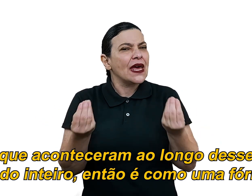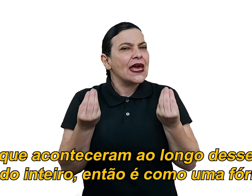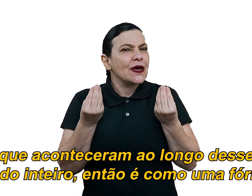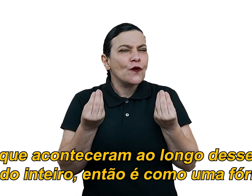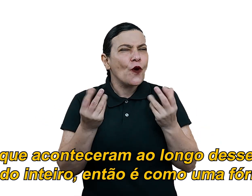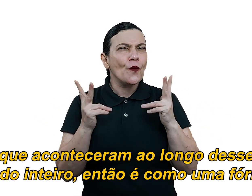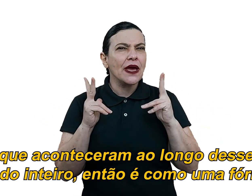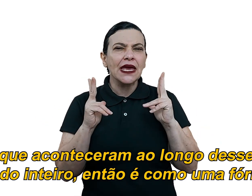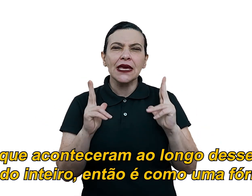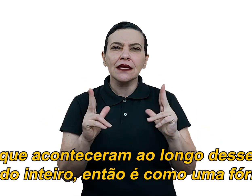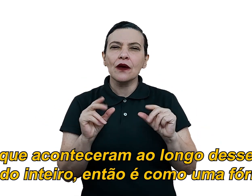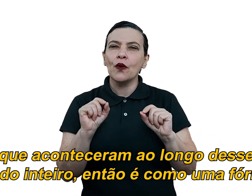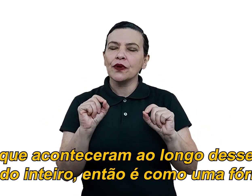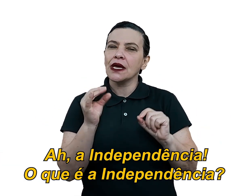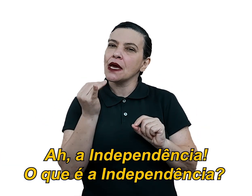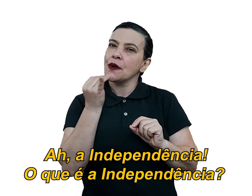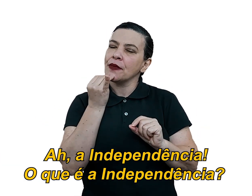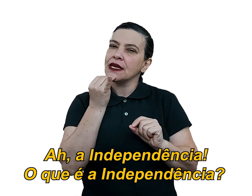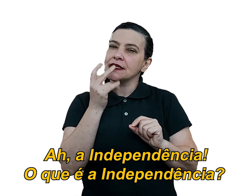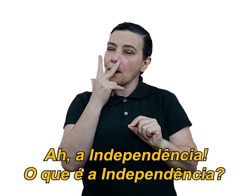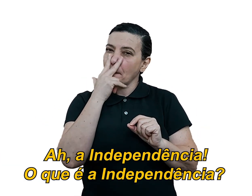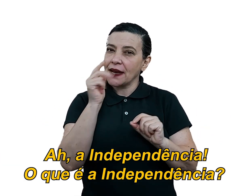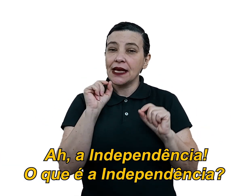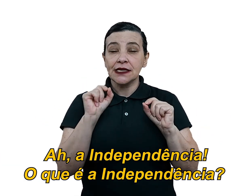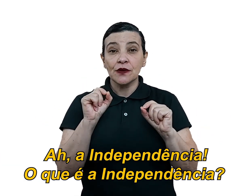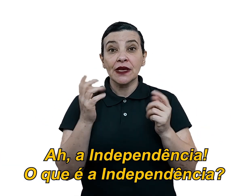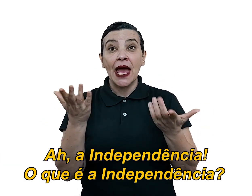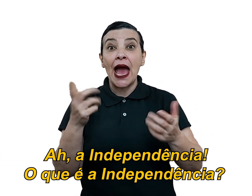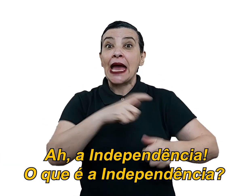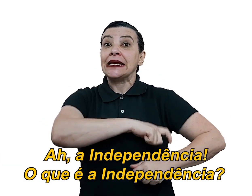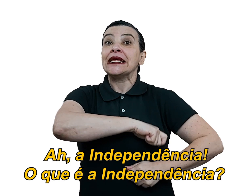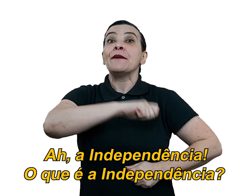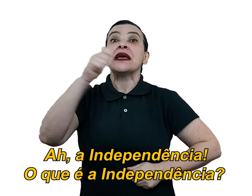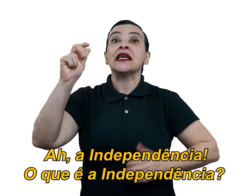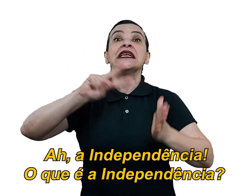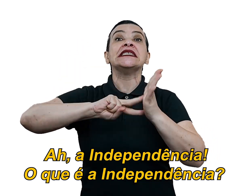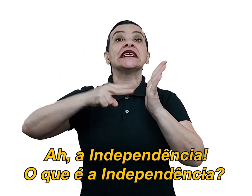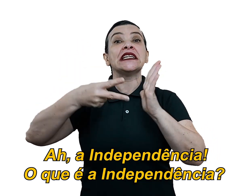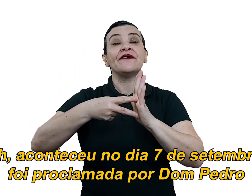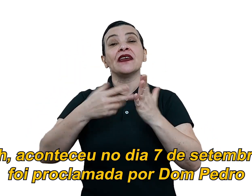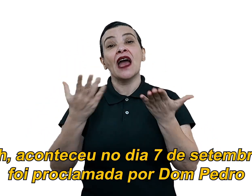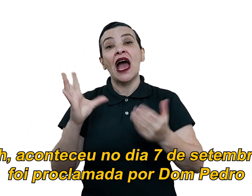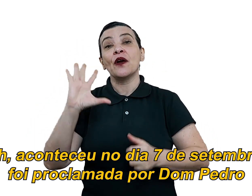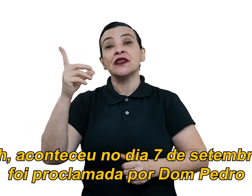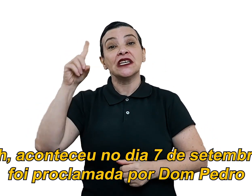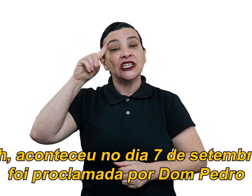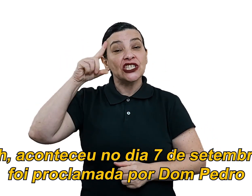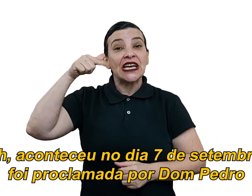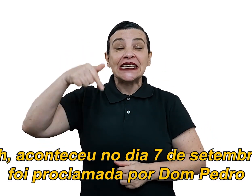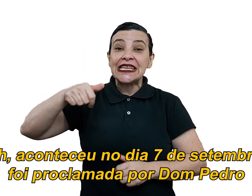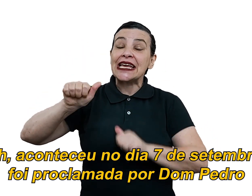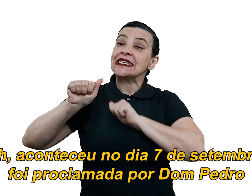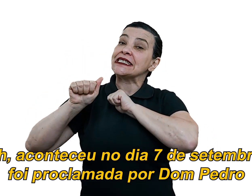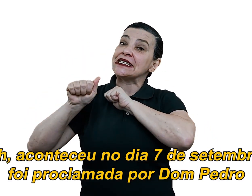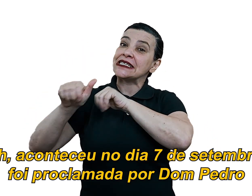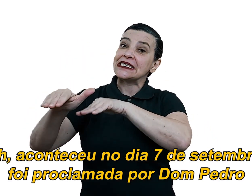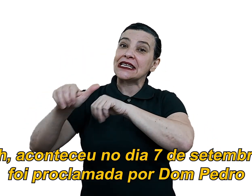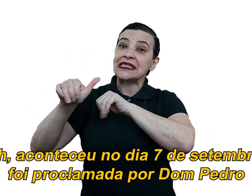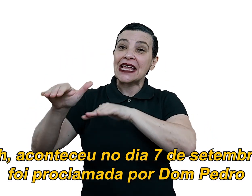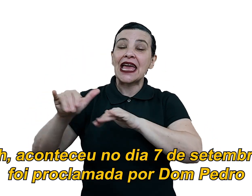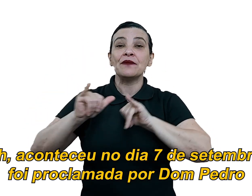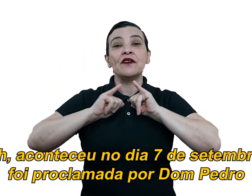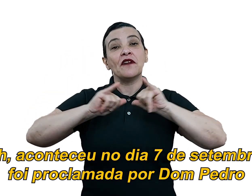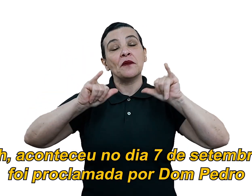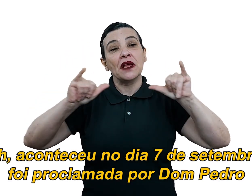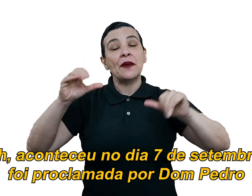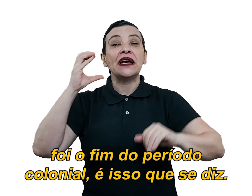é como uma fórmula. A independência. O que é a independência? Aconteceu no dia 7 de setembro, foi